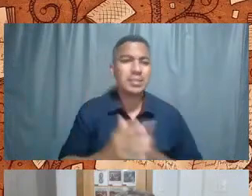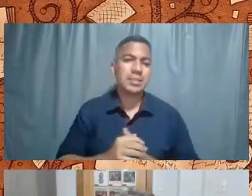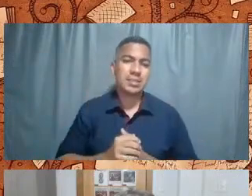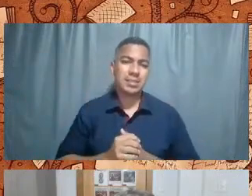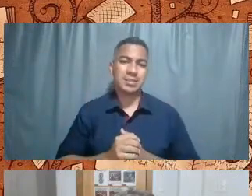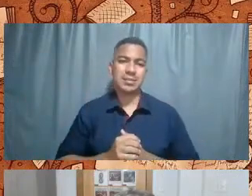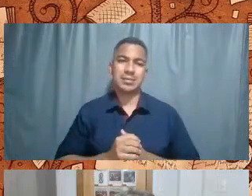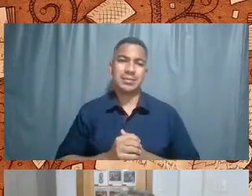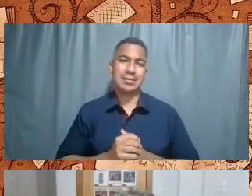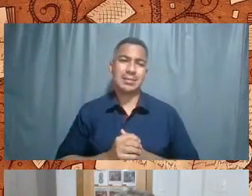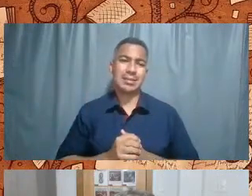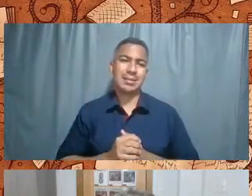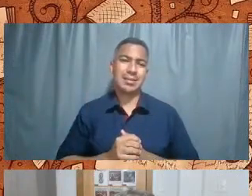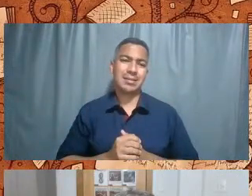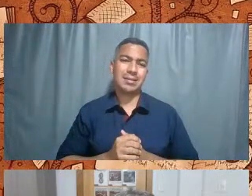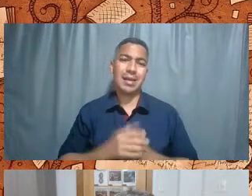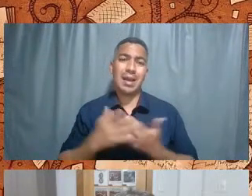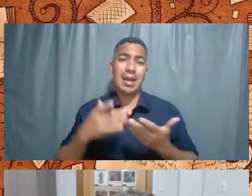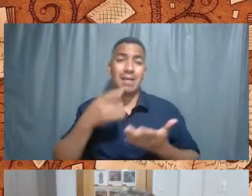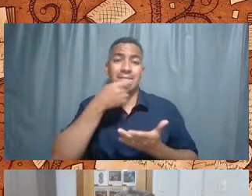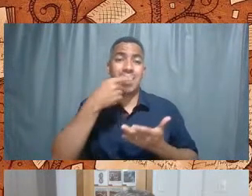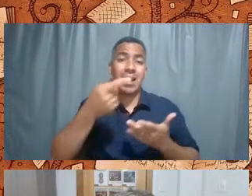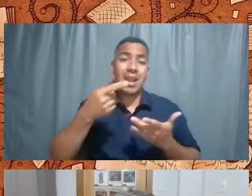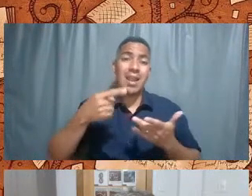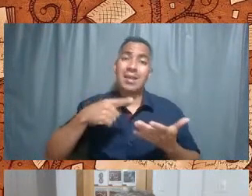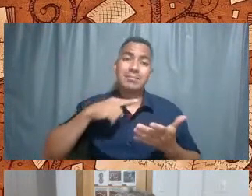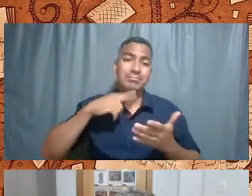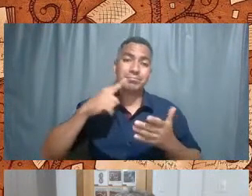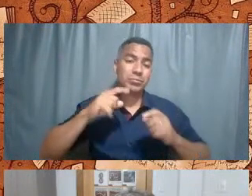não tem como não dizer, né, que eu acho que a sua fala foi